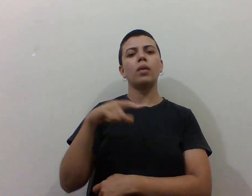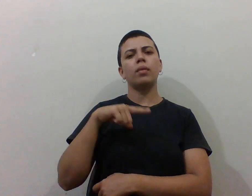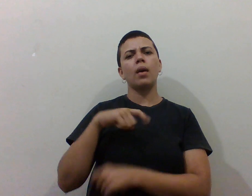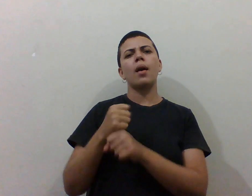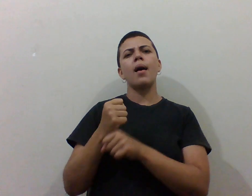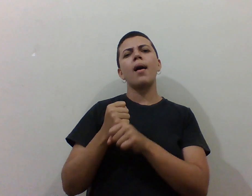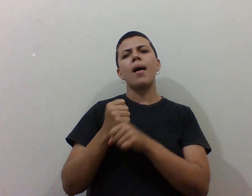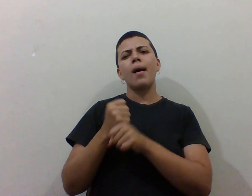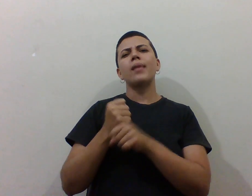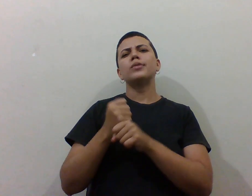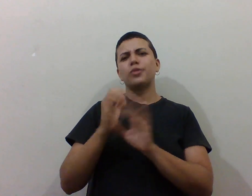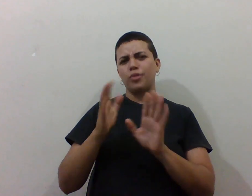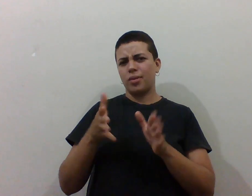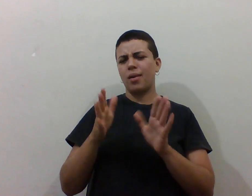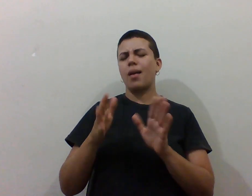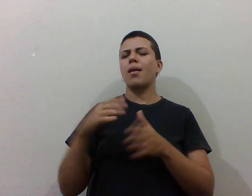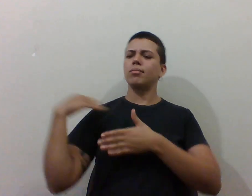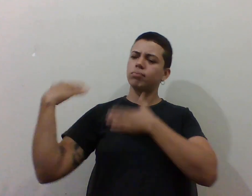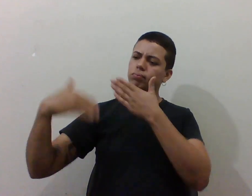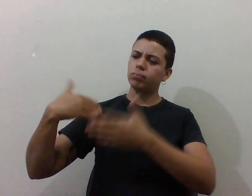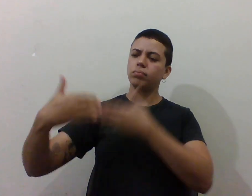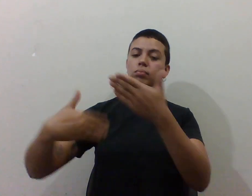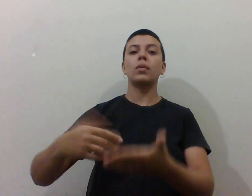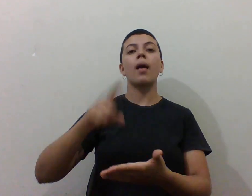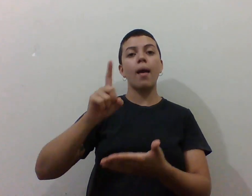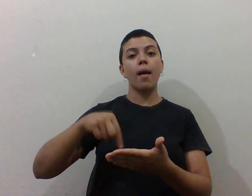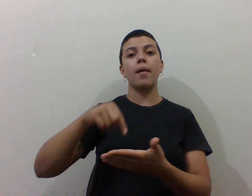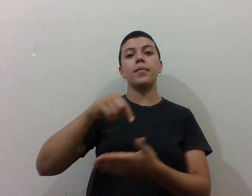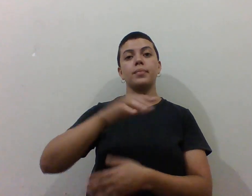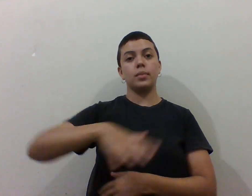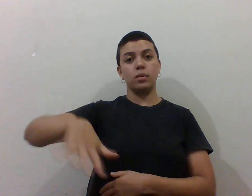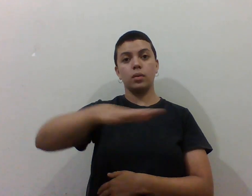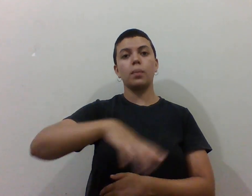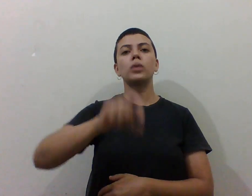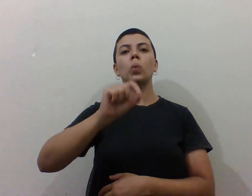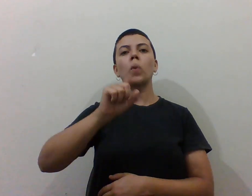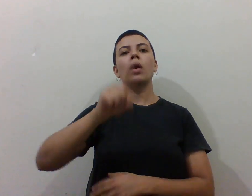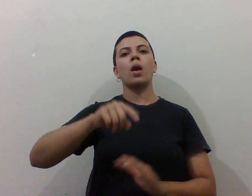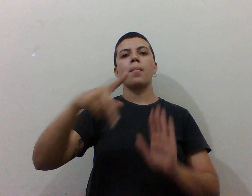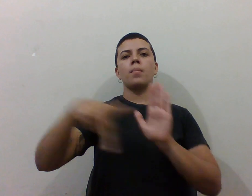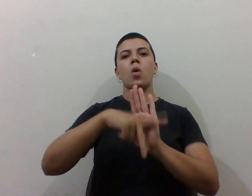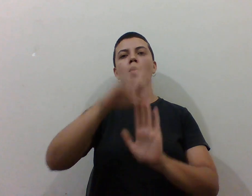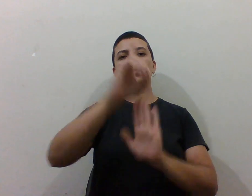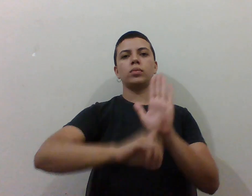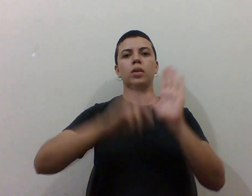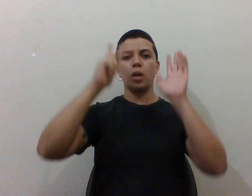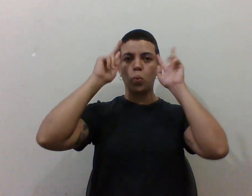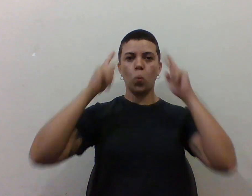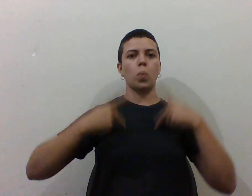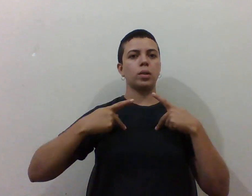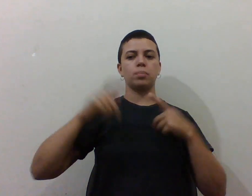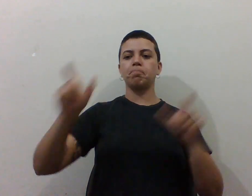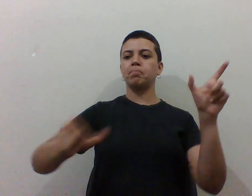oficialmente o espaço destinado a reconhecer direitos fundamentais. Então, se a gente quer saber quais são os direitos fundamentais